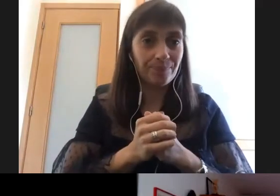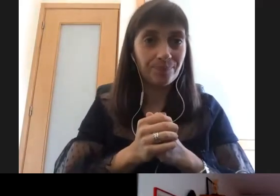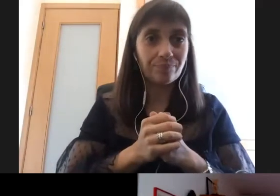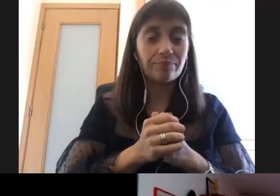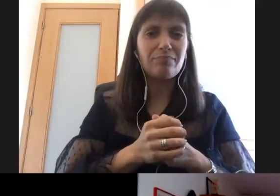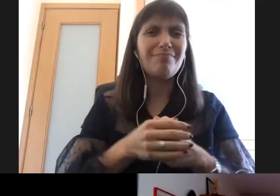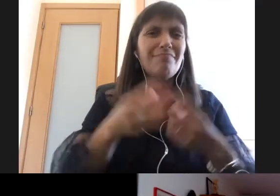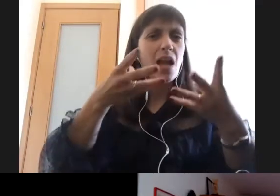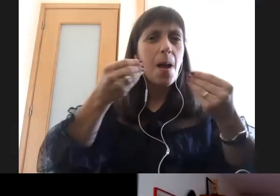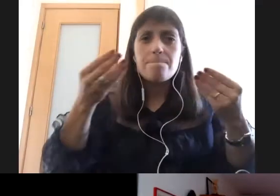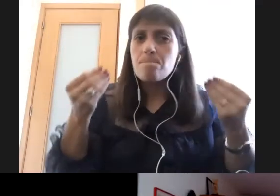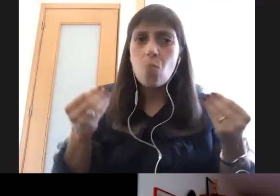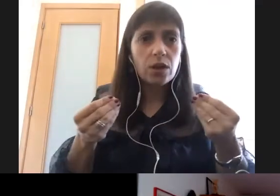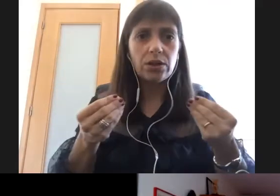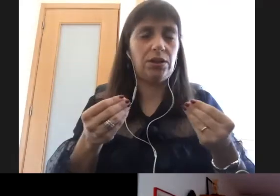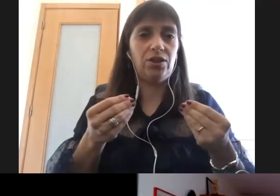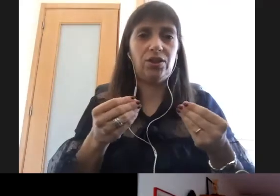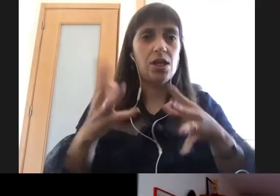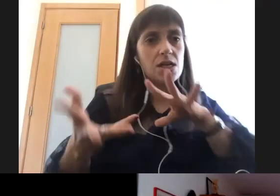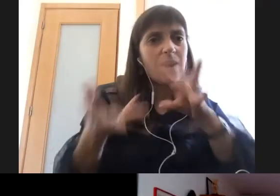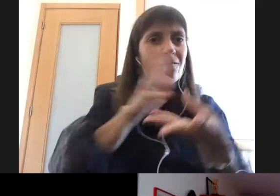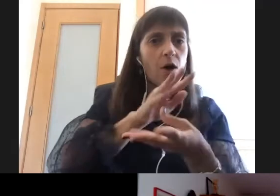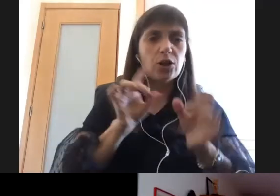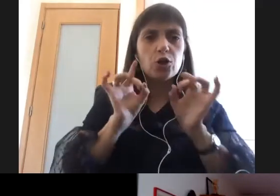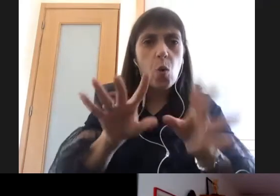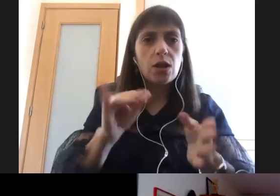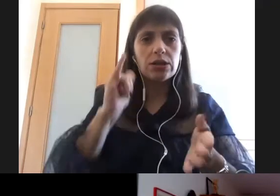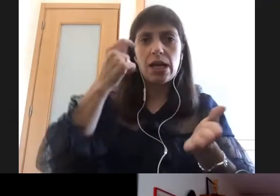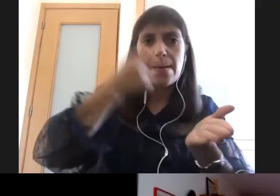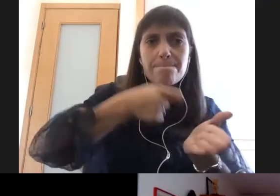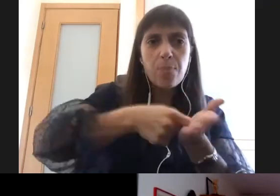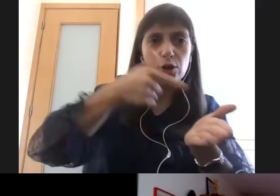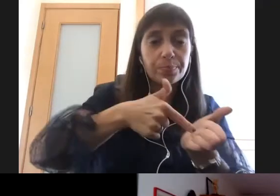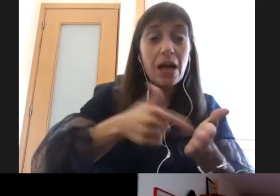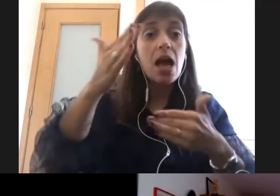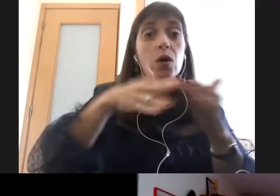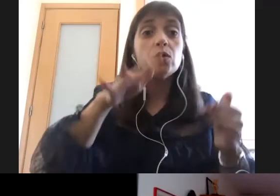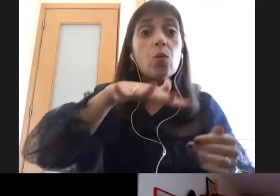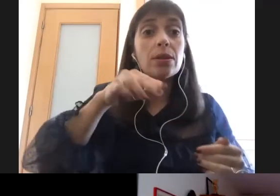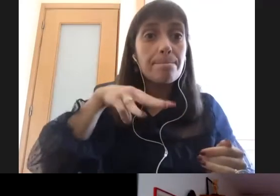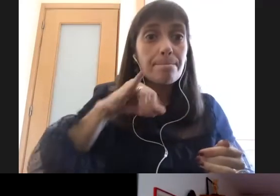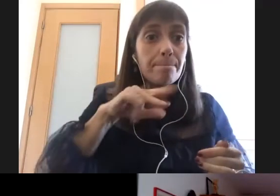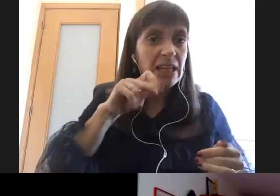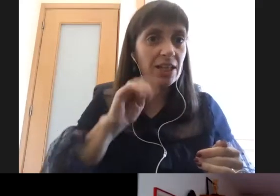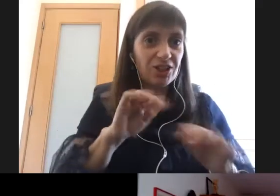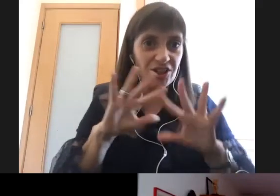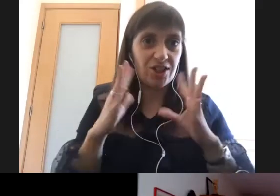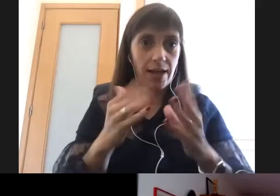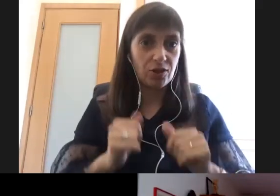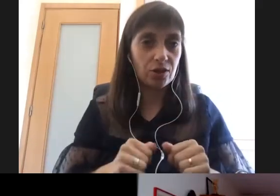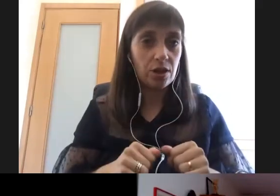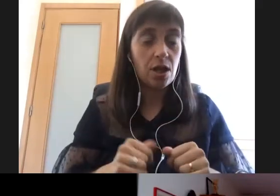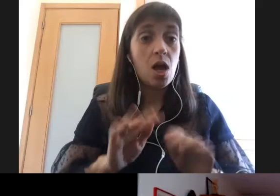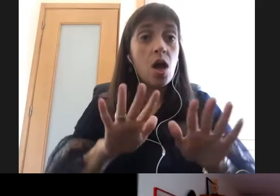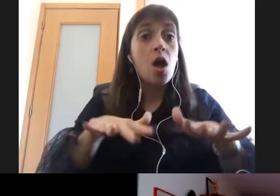Muitas revoltas contra a cobrança de imposto ocorreram nas Minas Gerais. E, quando